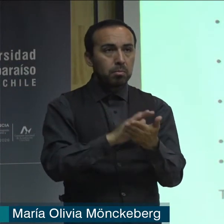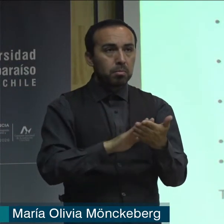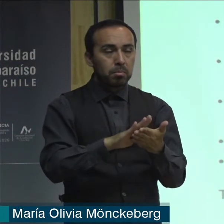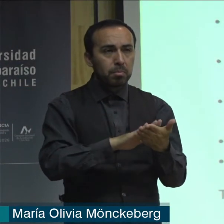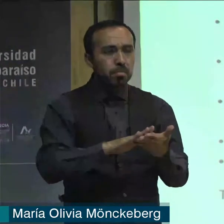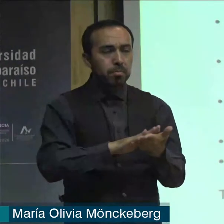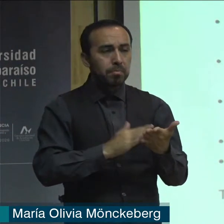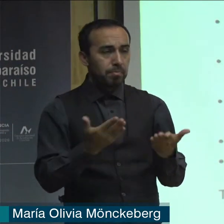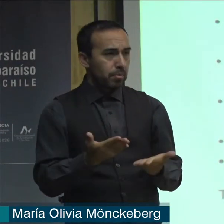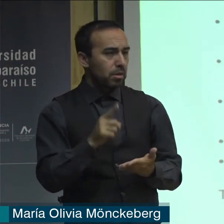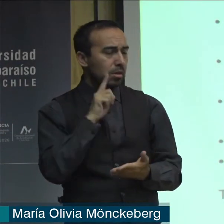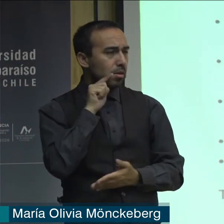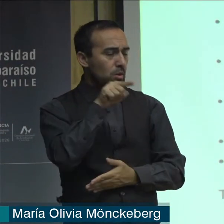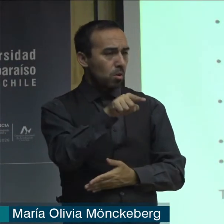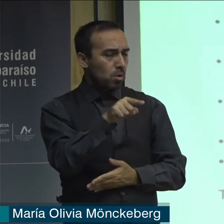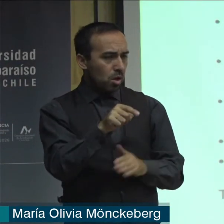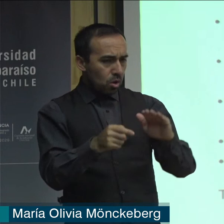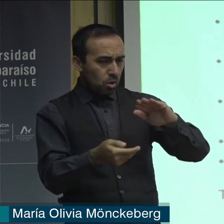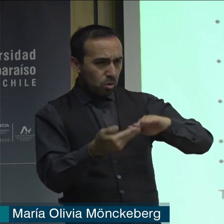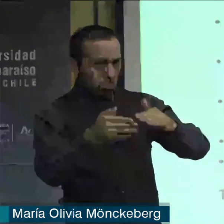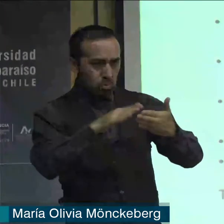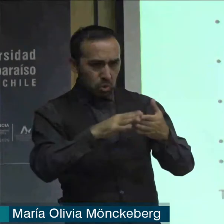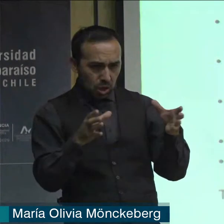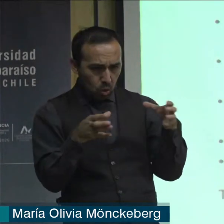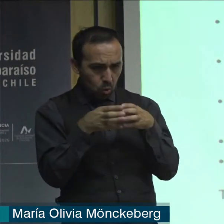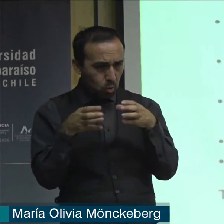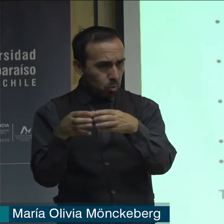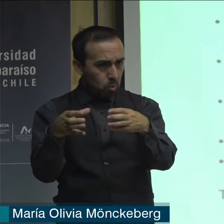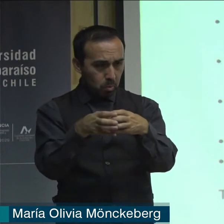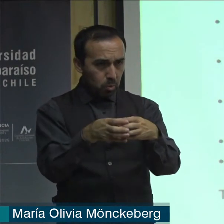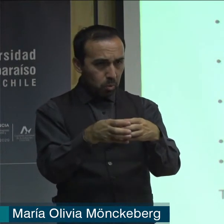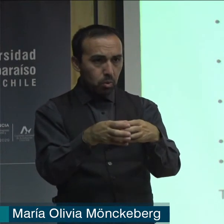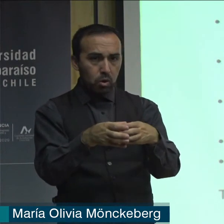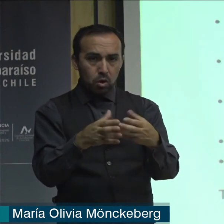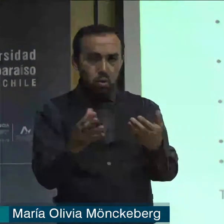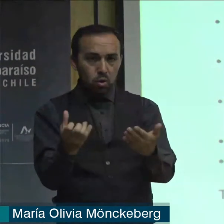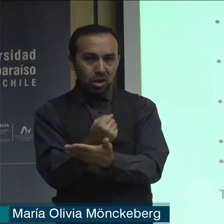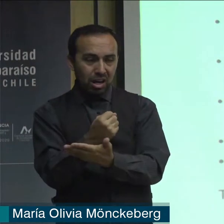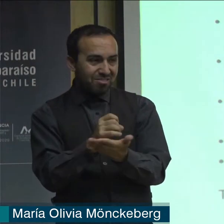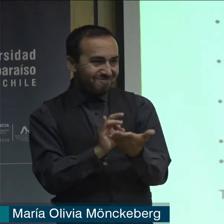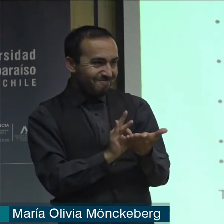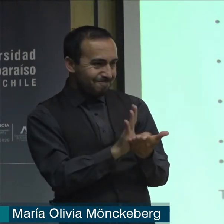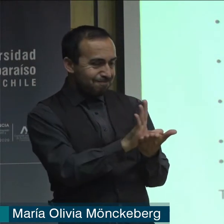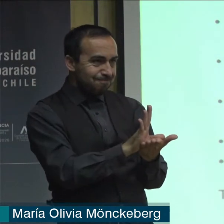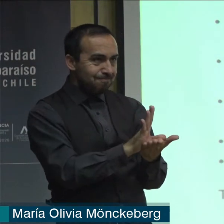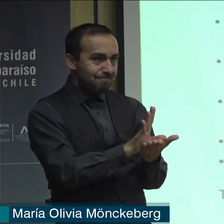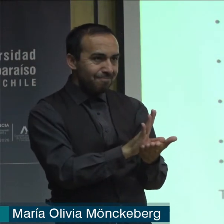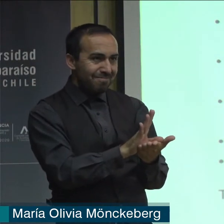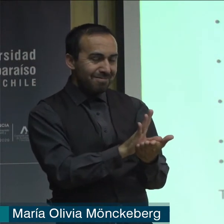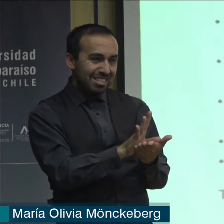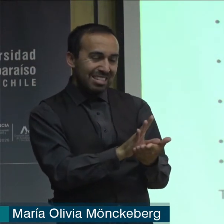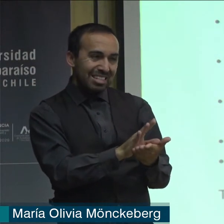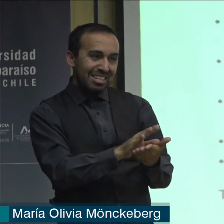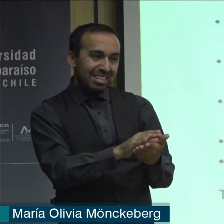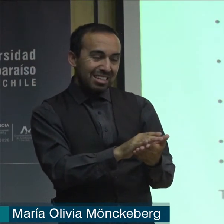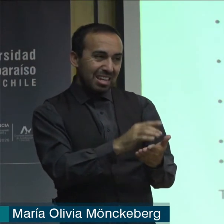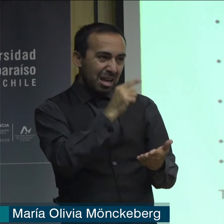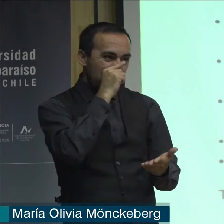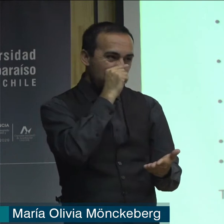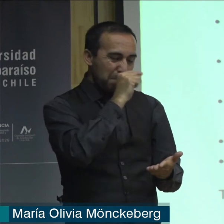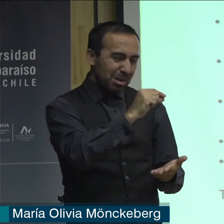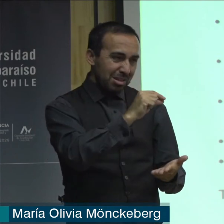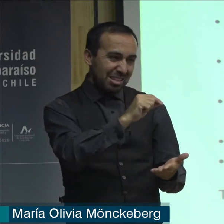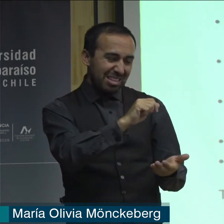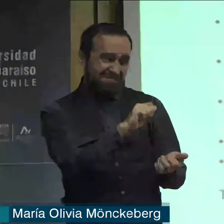que el cómo estas comunidades lograron que ser que saliera federichi se le doblará la mano a pinochet fue muy